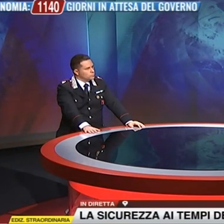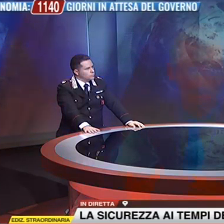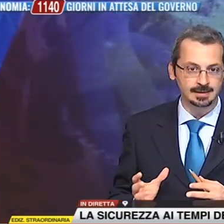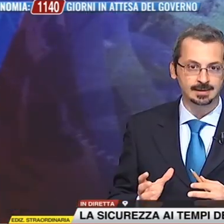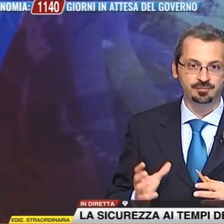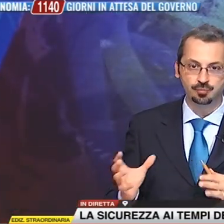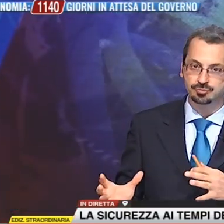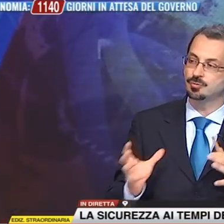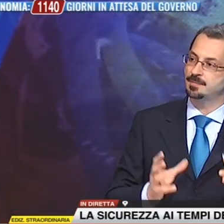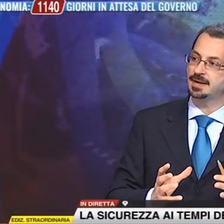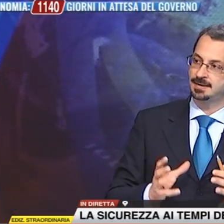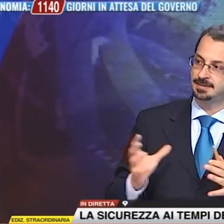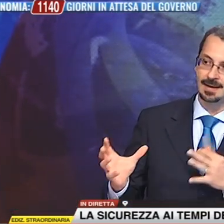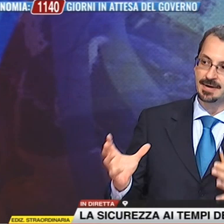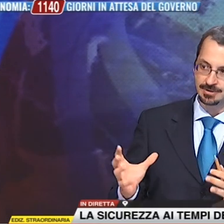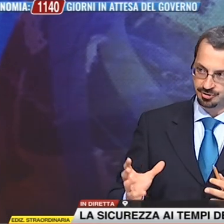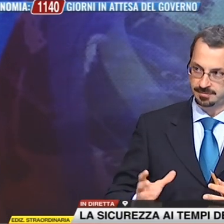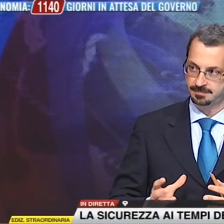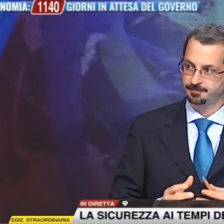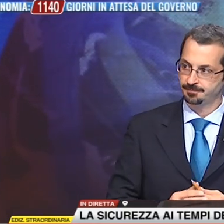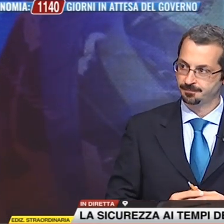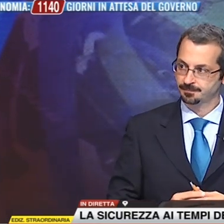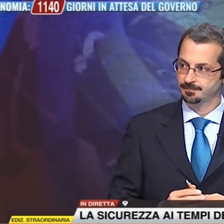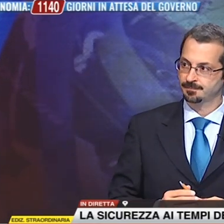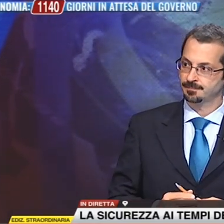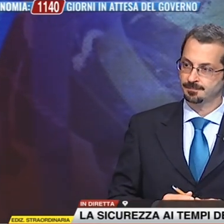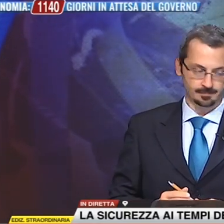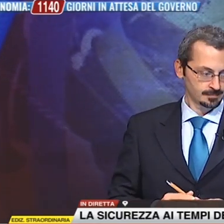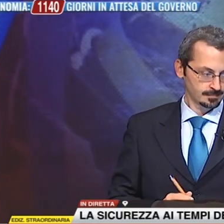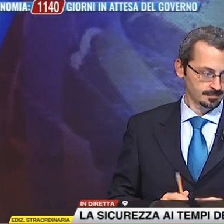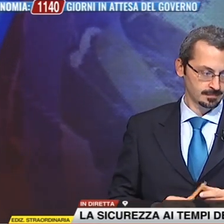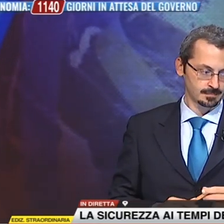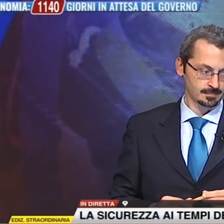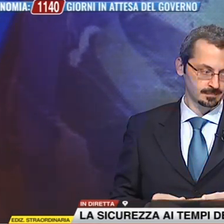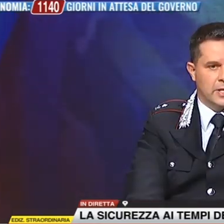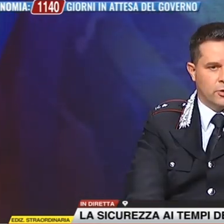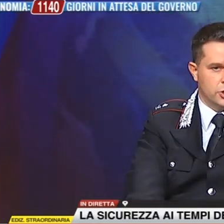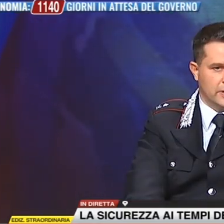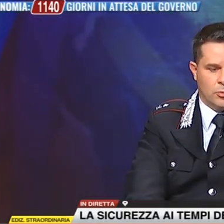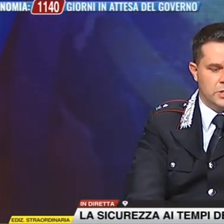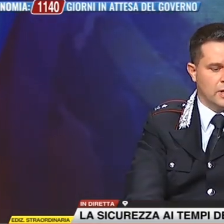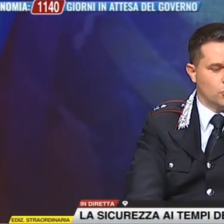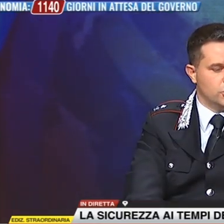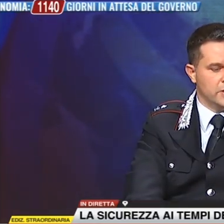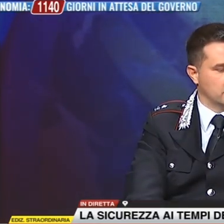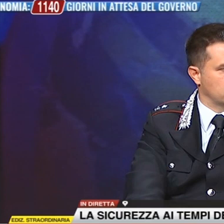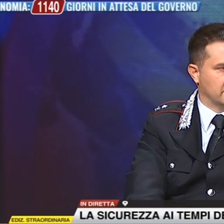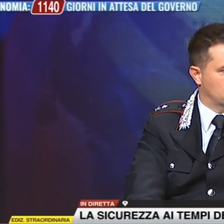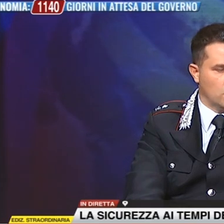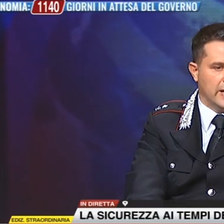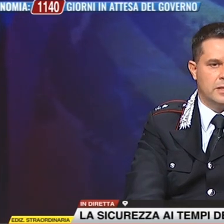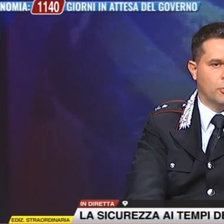del furto con dell'abbraccio. Sì, a partire dall'estate scorsa, ecco, c'è stata questa recrudescenza di